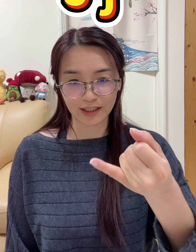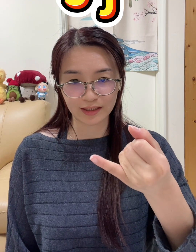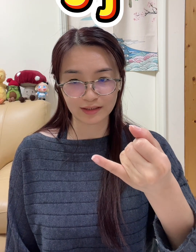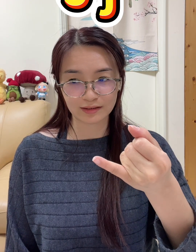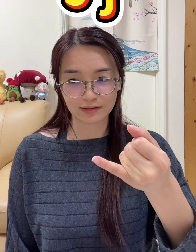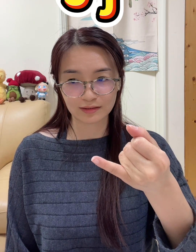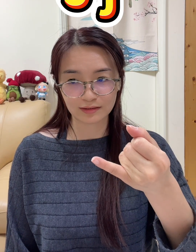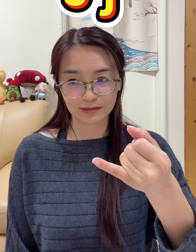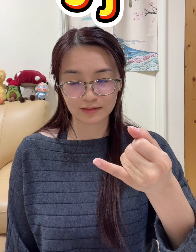J